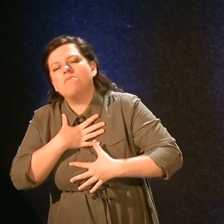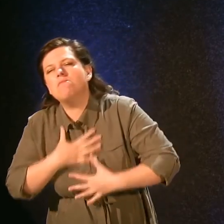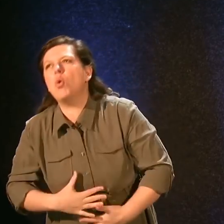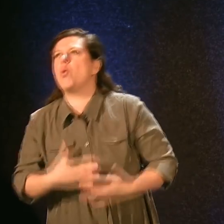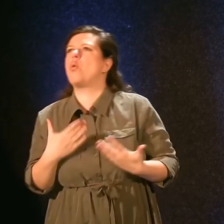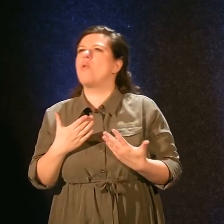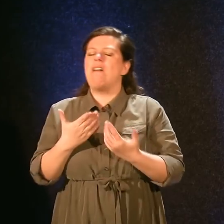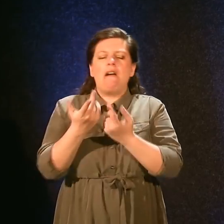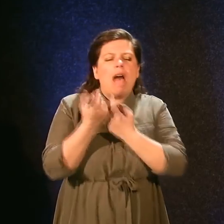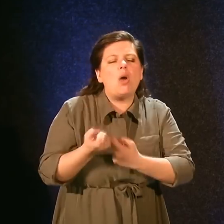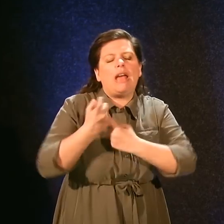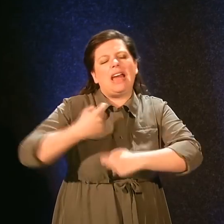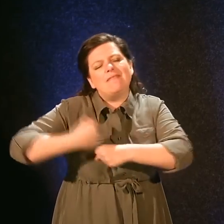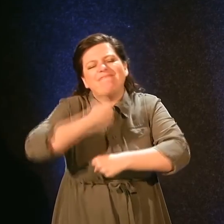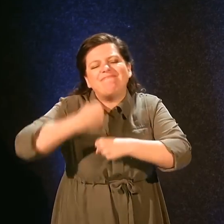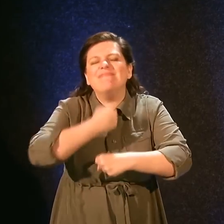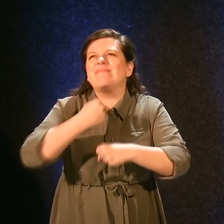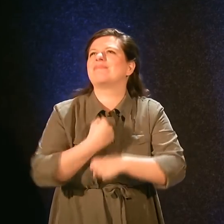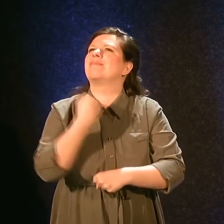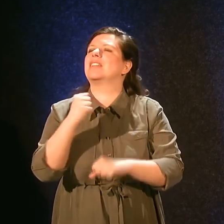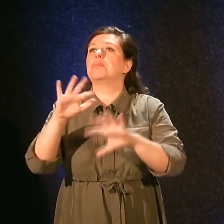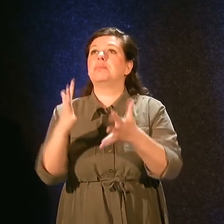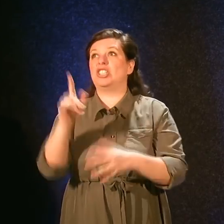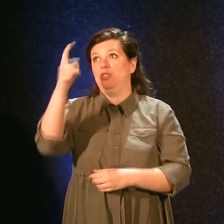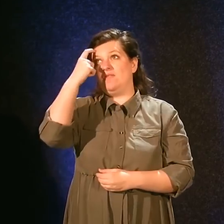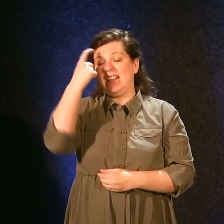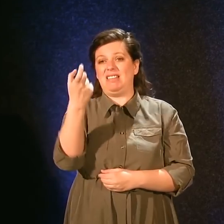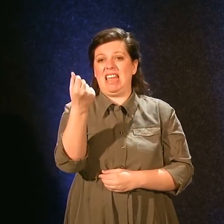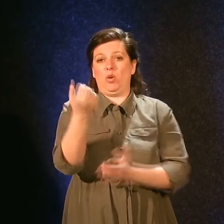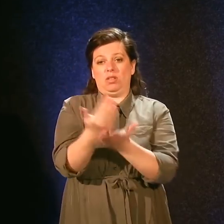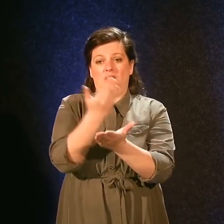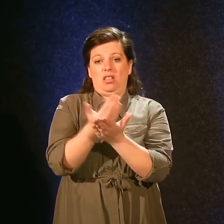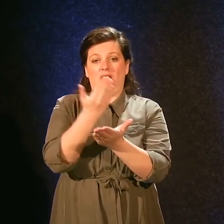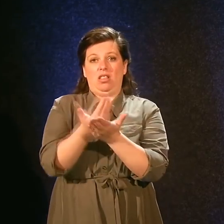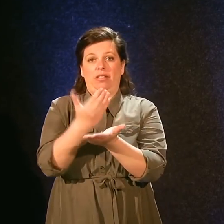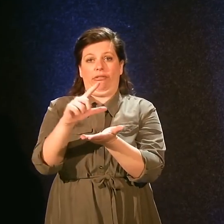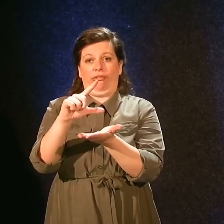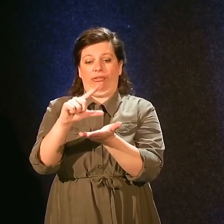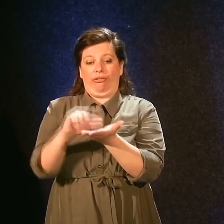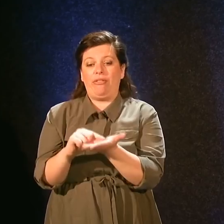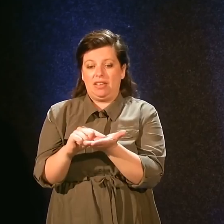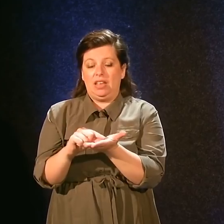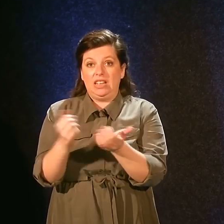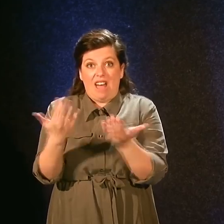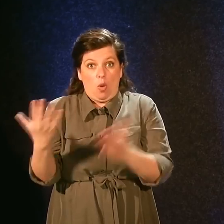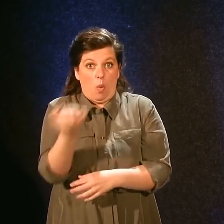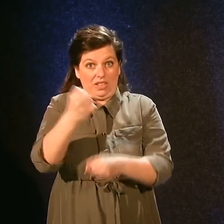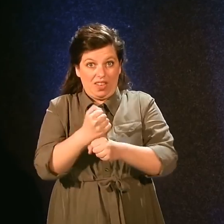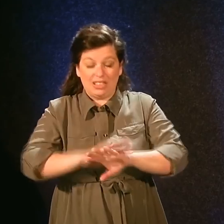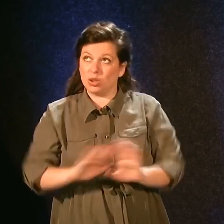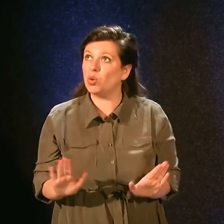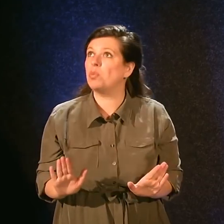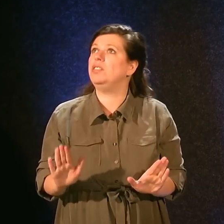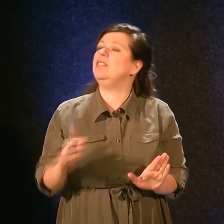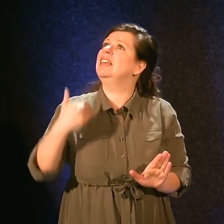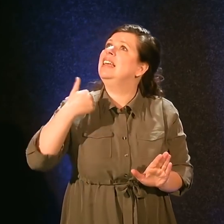enorme uitdaging is. Heer, u weet het. Waar we misschien inkomsten verliezen. Omdat ons werk is gestopt. Heer, u bent op de